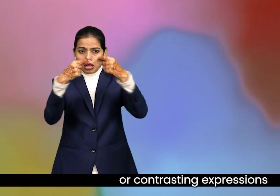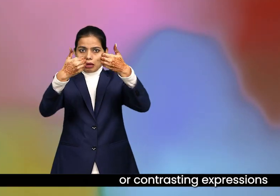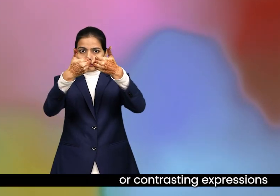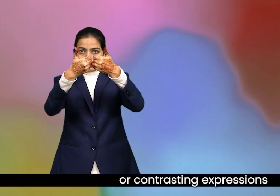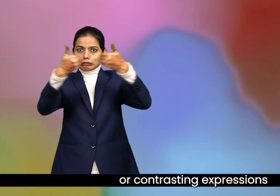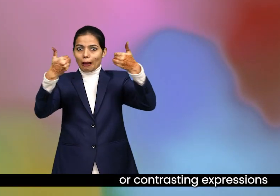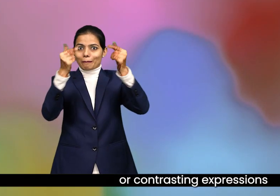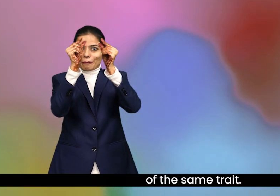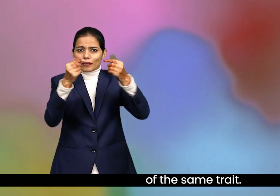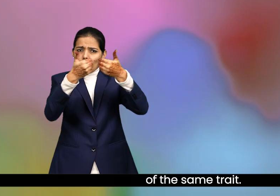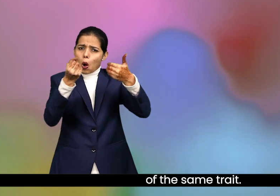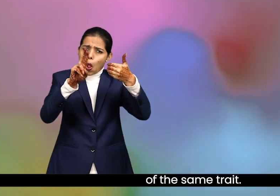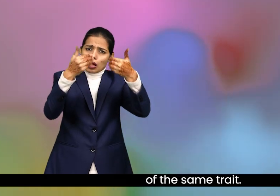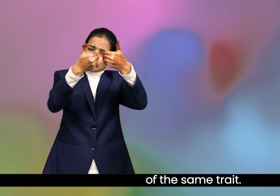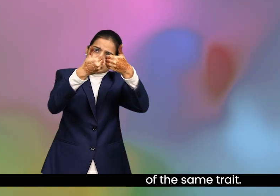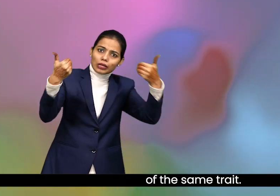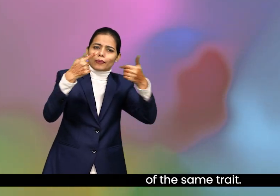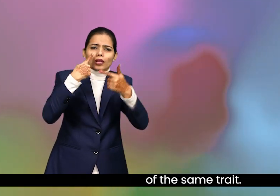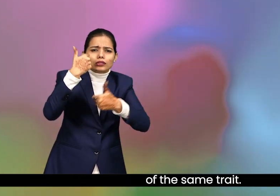expressions என்று of the மெண்டல் same trait. அனுமானித்தார்.